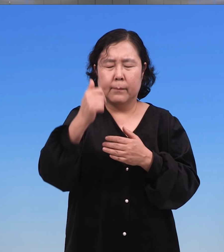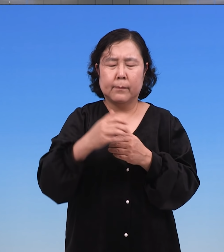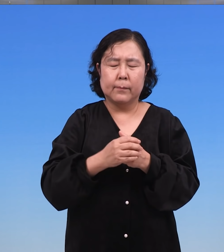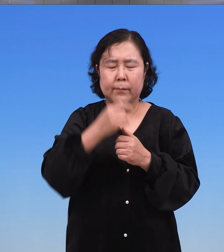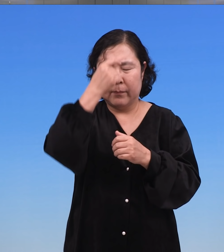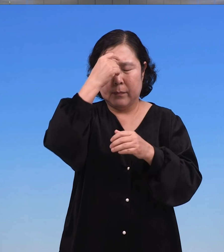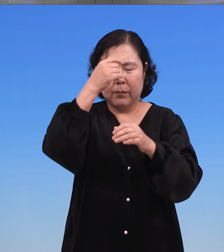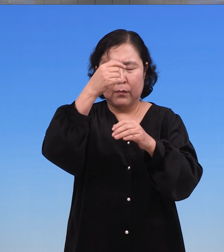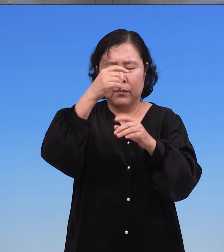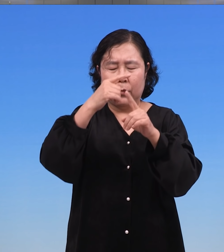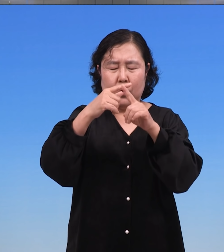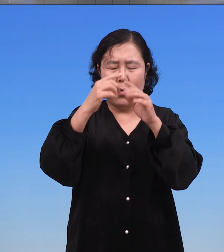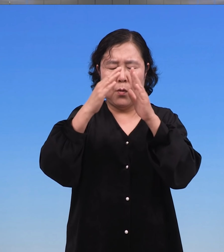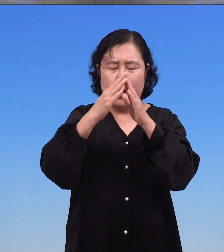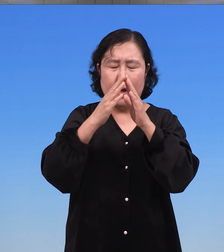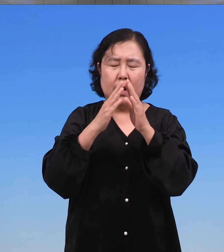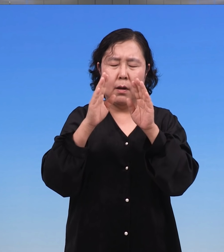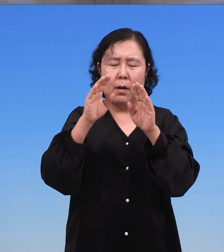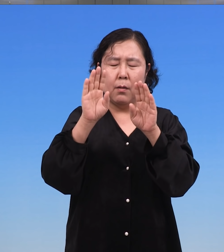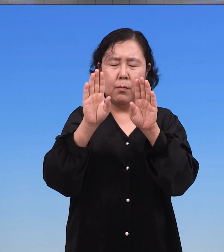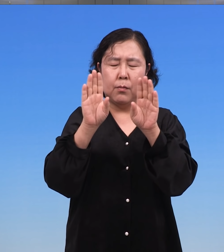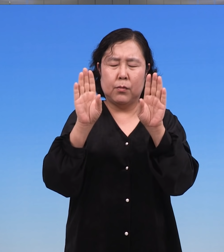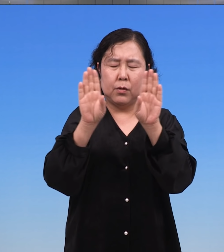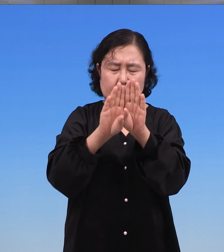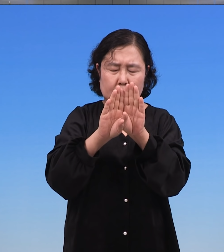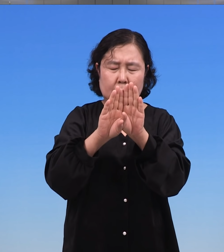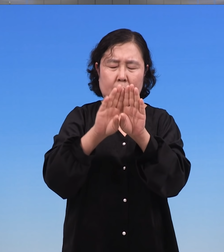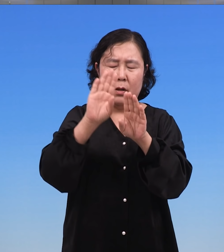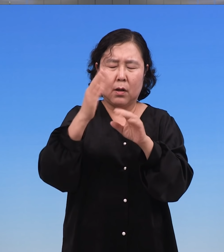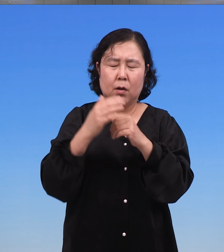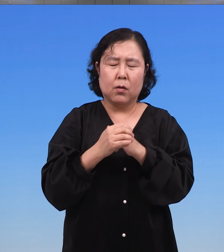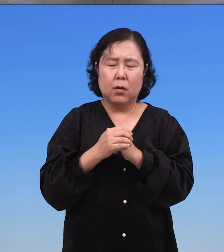하나님 아버지, 예배당 문을 닫아야 되고